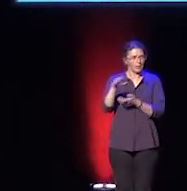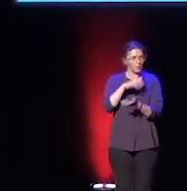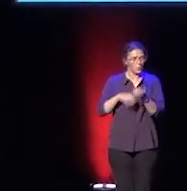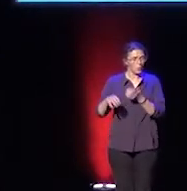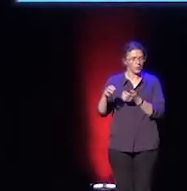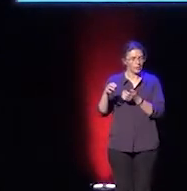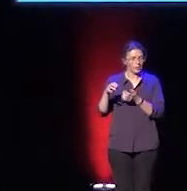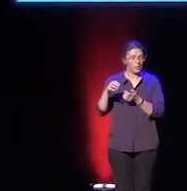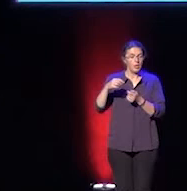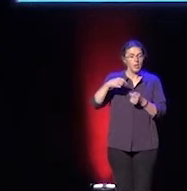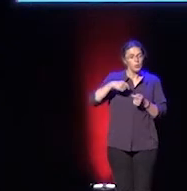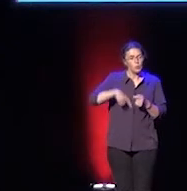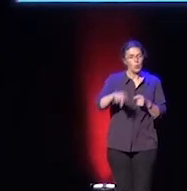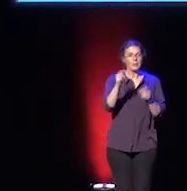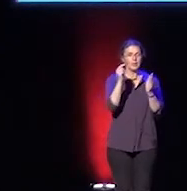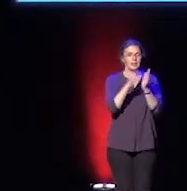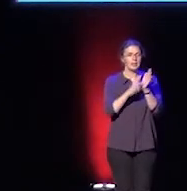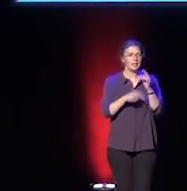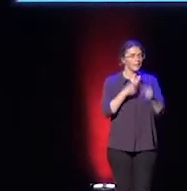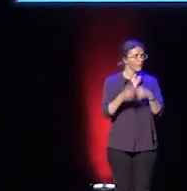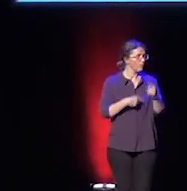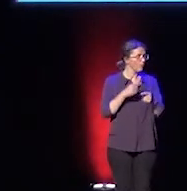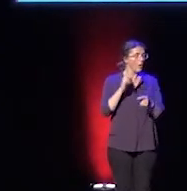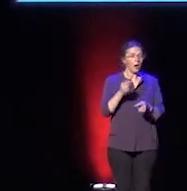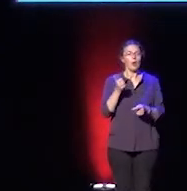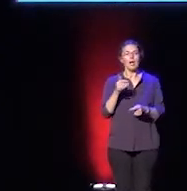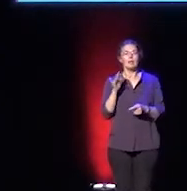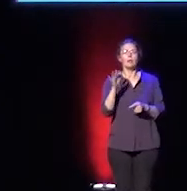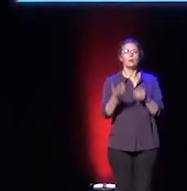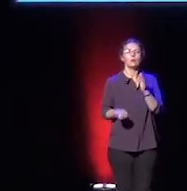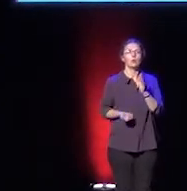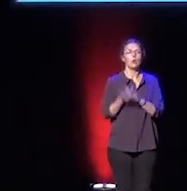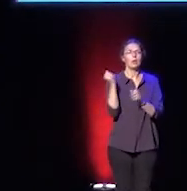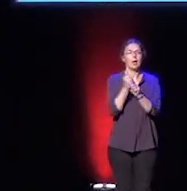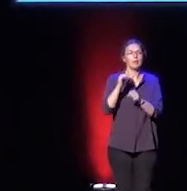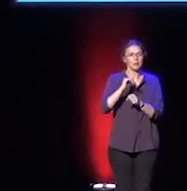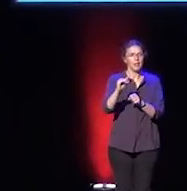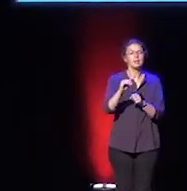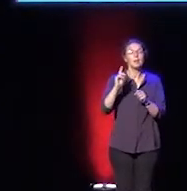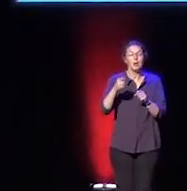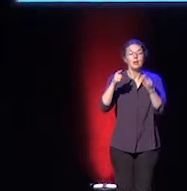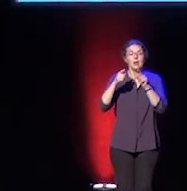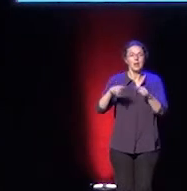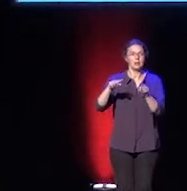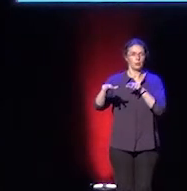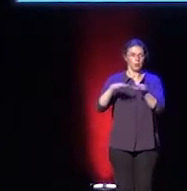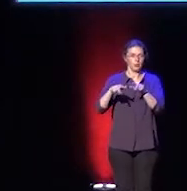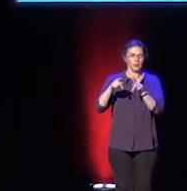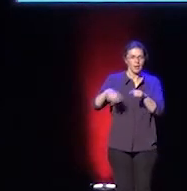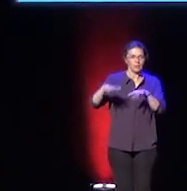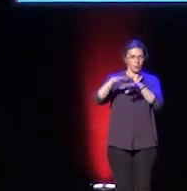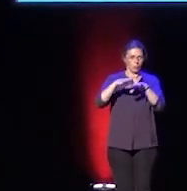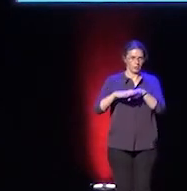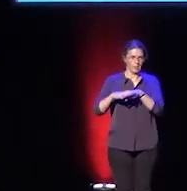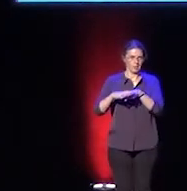dass durch die Digitalisierung auch 1 Million neuer Arbeitsplätze, anders organisierte und strukturierte